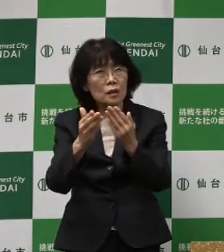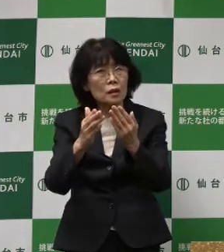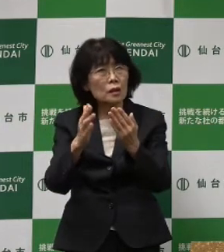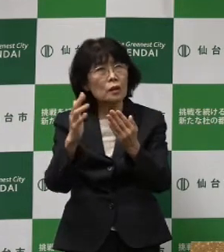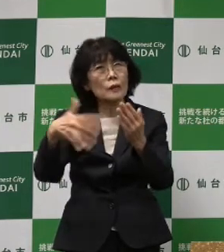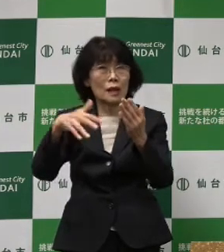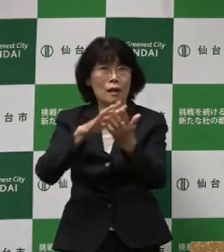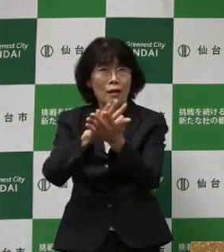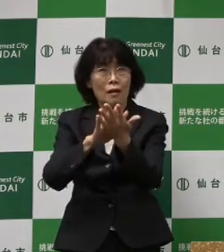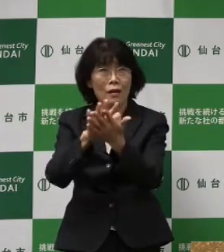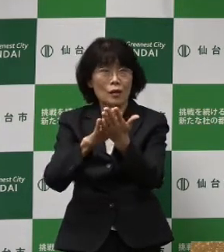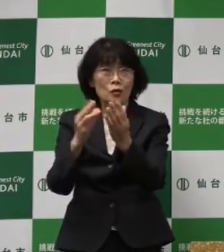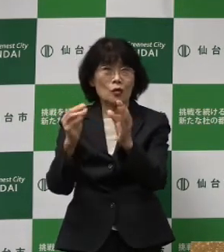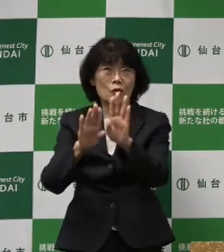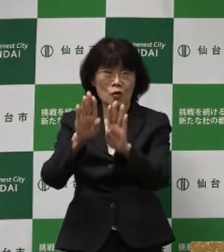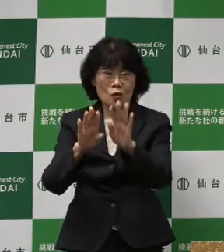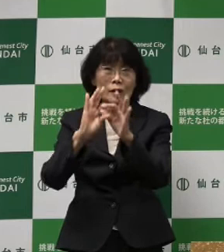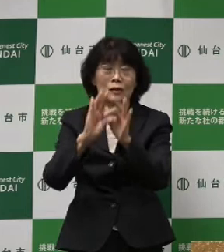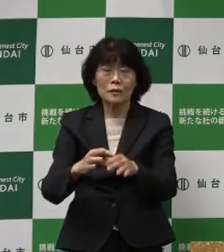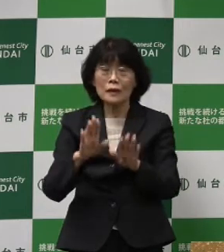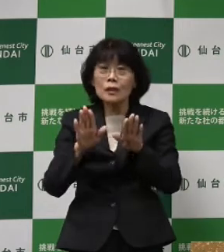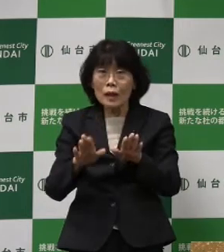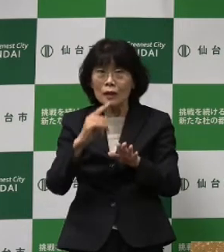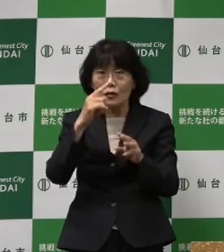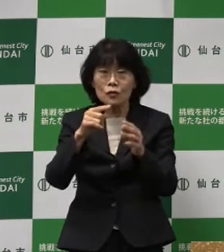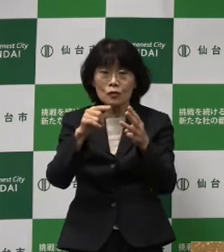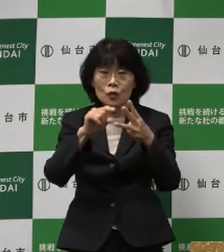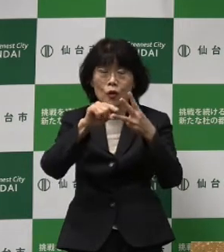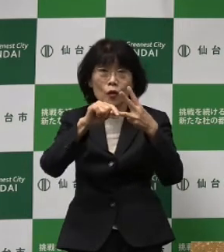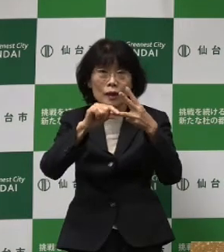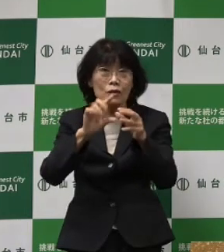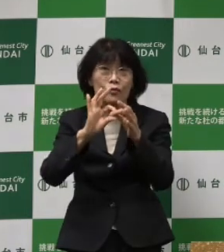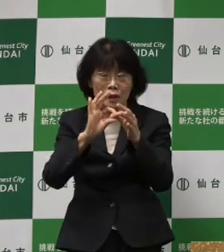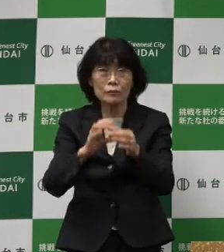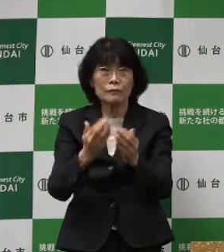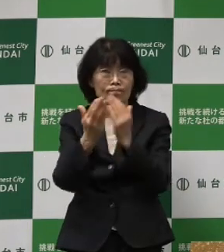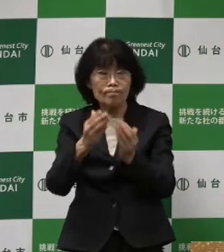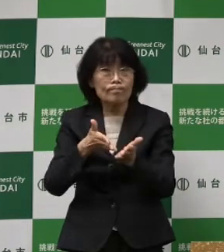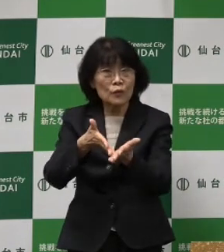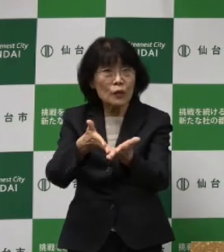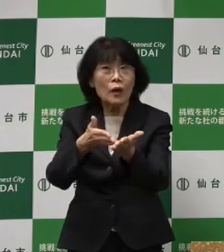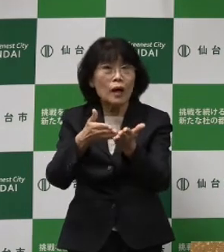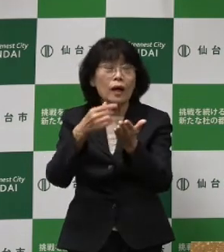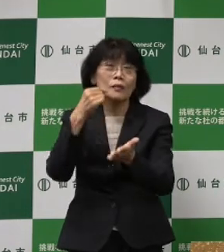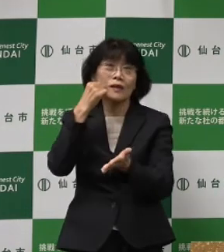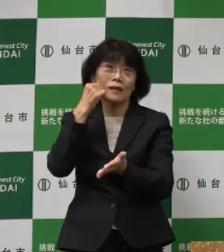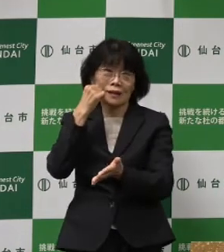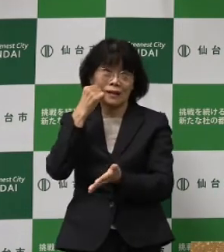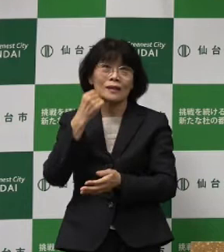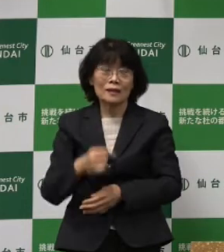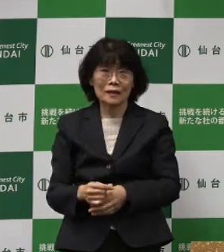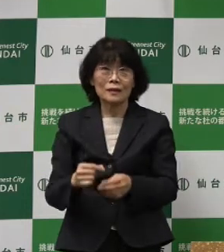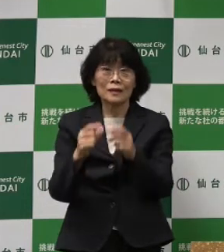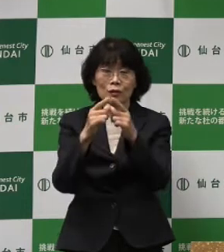ですから、今すぐにここの場でそのことについては申し上げにくいというふうに思うんです。国の